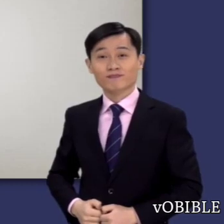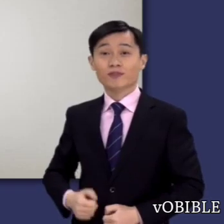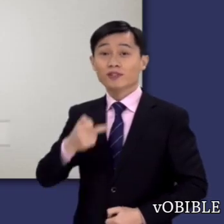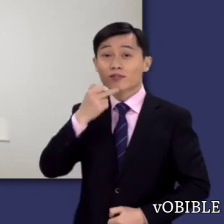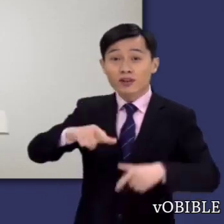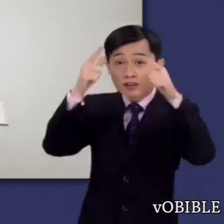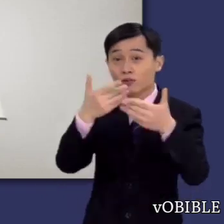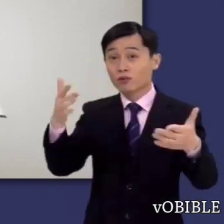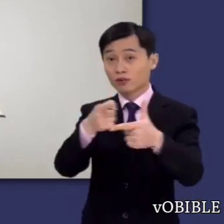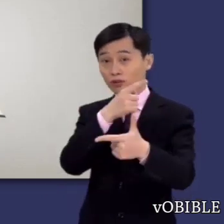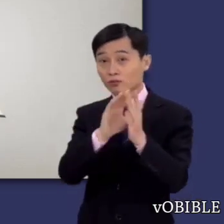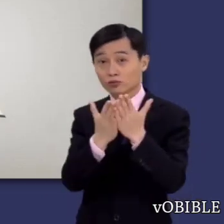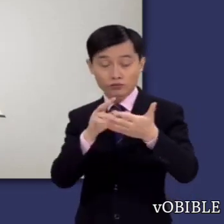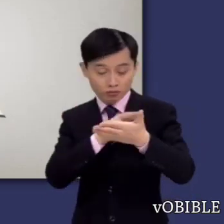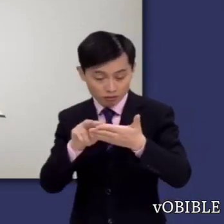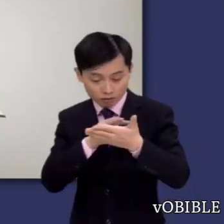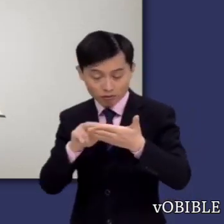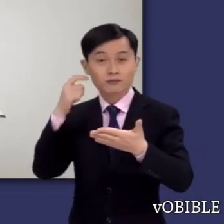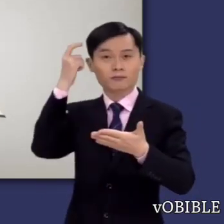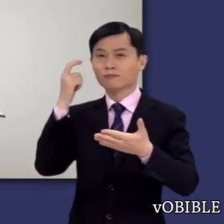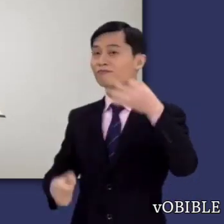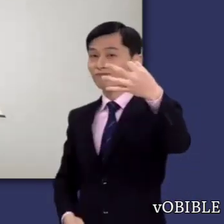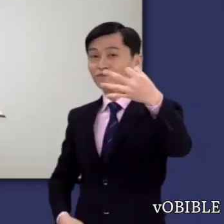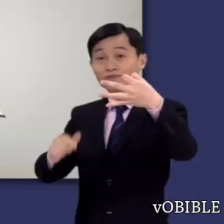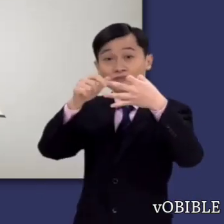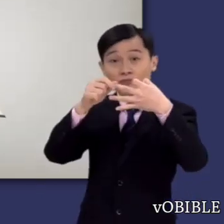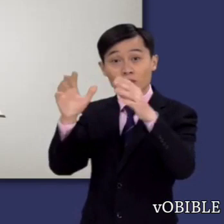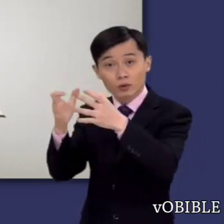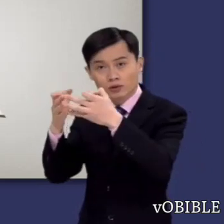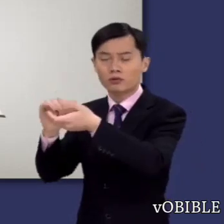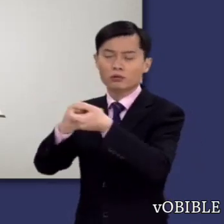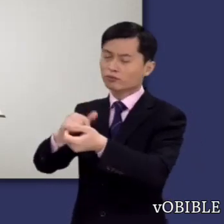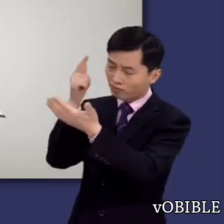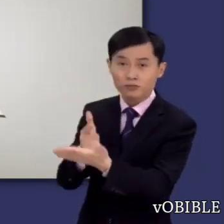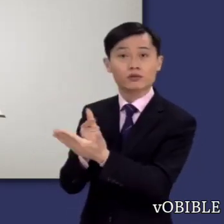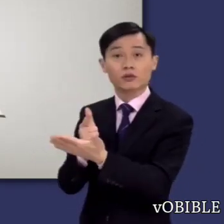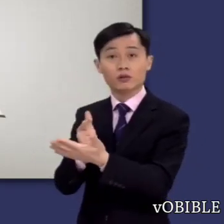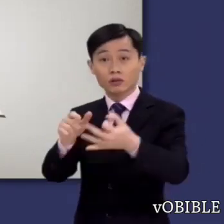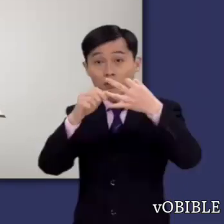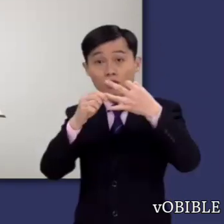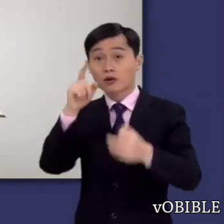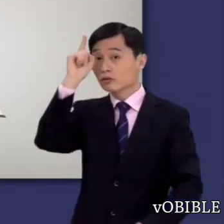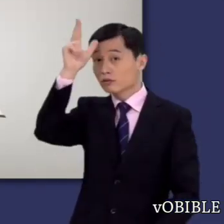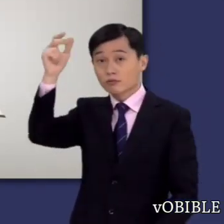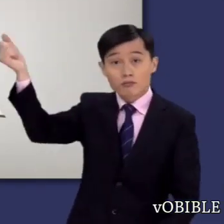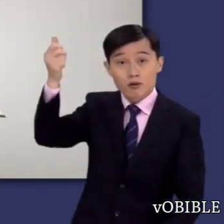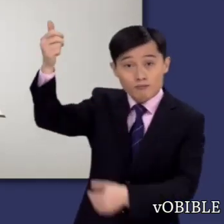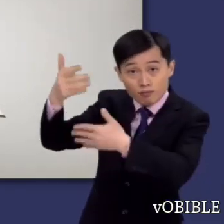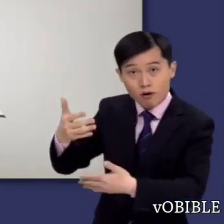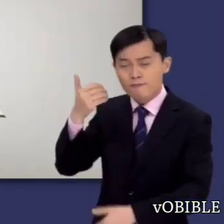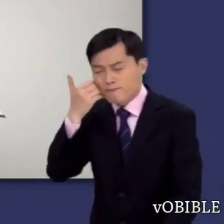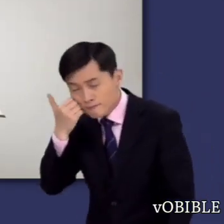你读哥林多前书时，请留意，真基督徒要保持团结，会众成员要